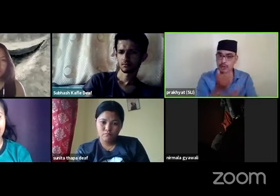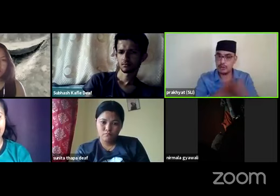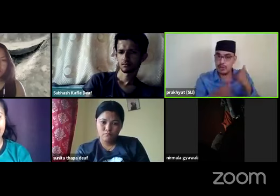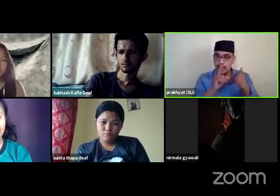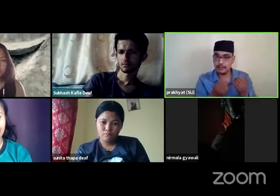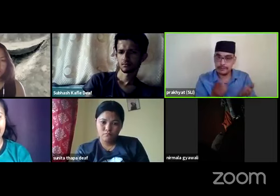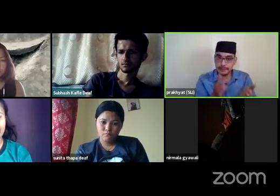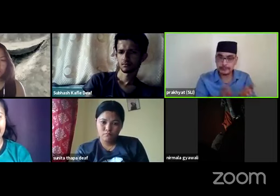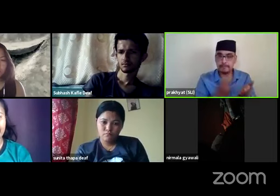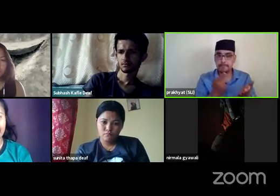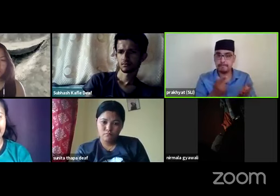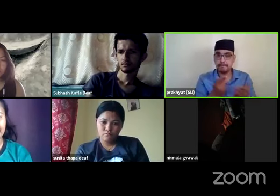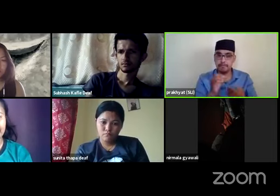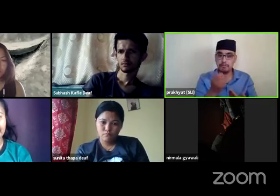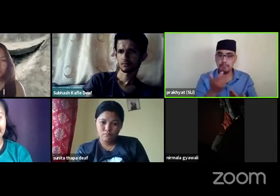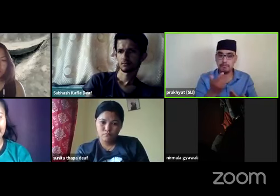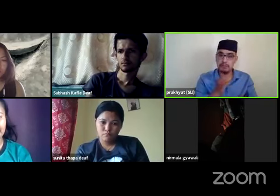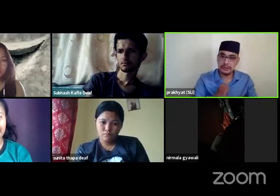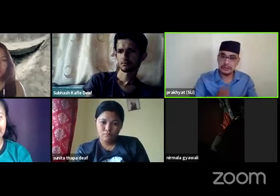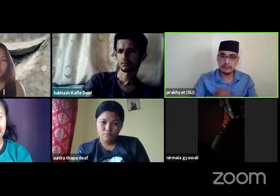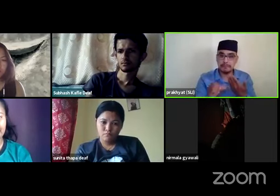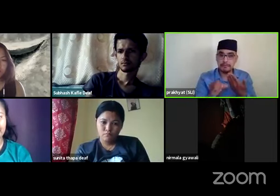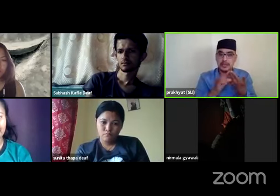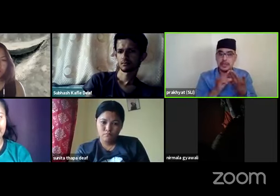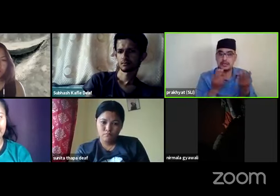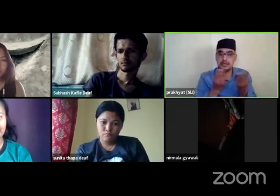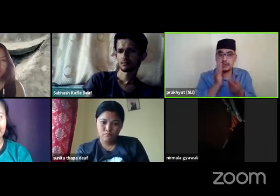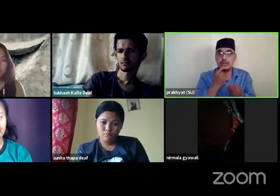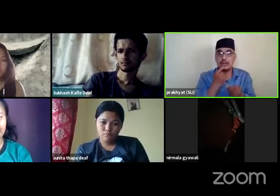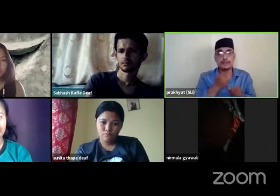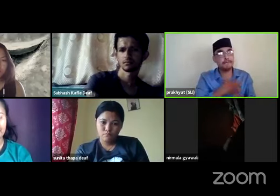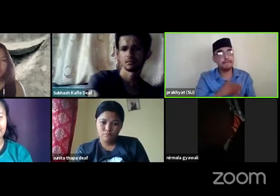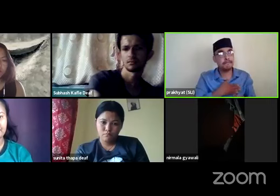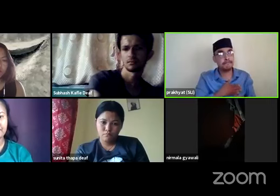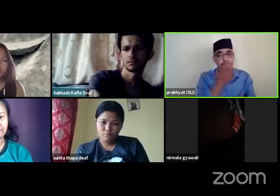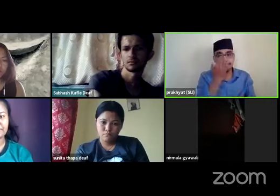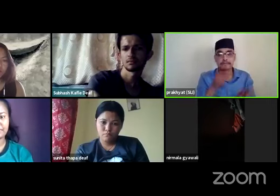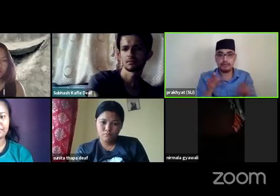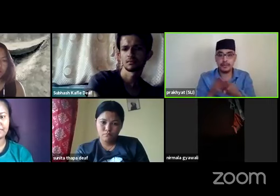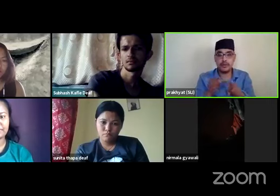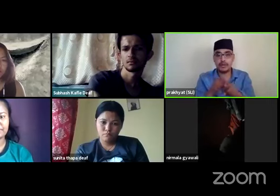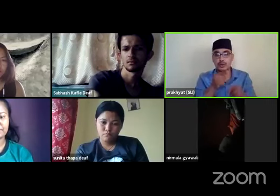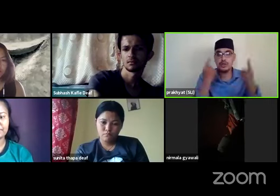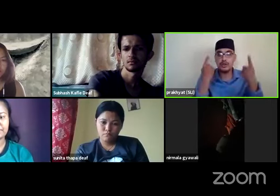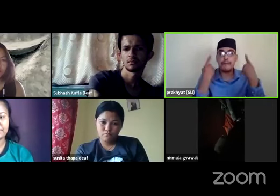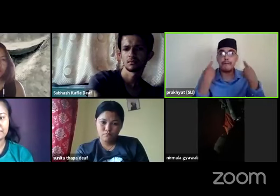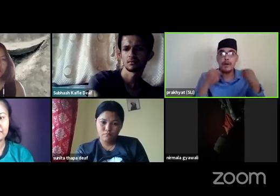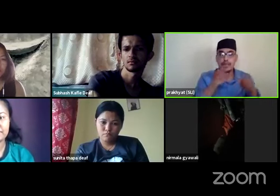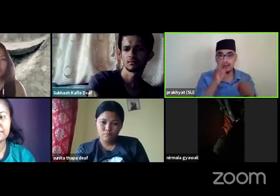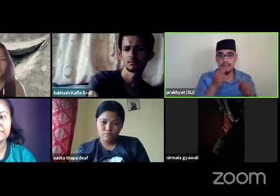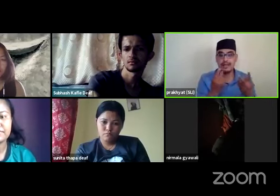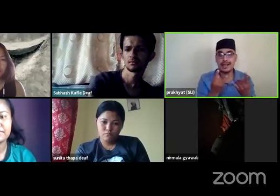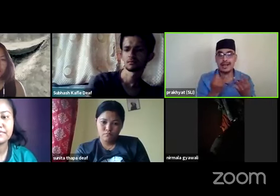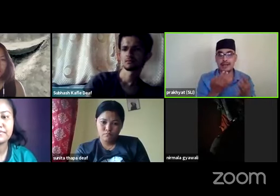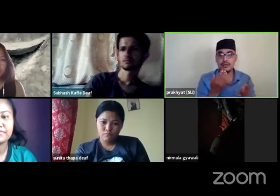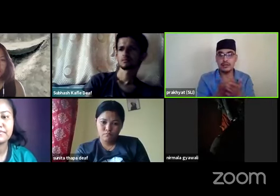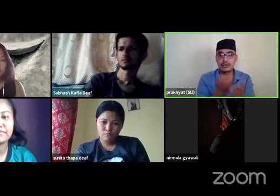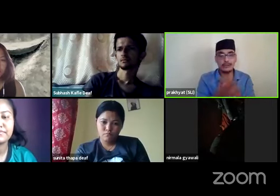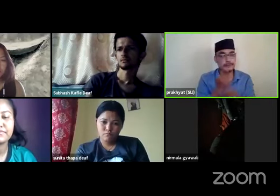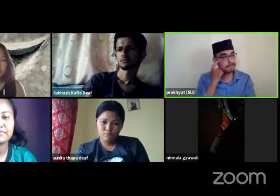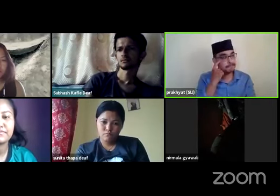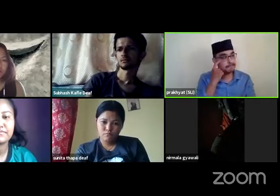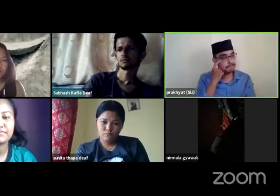मोर उनीहरू चाहिँ भनरेबल रहेछन् है भन्ने किसिमको कुराहरू पनि त्यो महसुस भएर नै बडी एन्ड डाटाले त्यो कुरा गर्यो होला भन्ने चाहिँ मैले रियलाइज गरेको